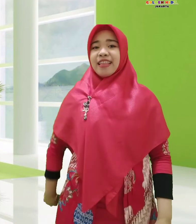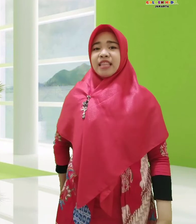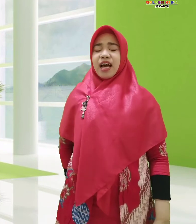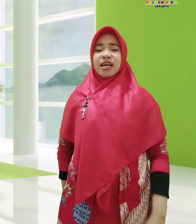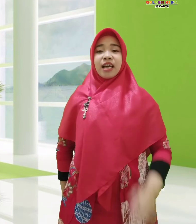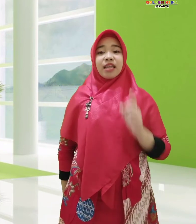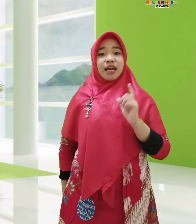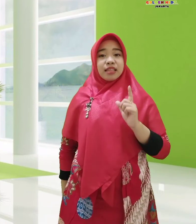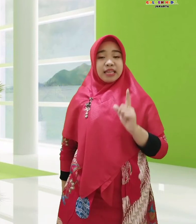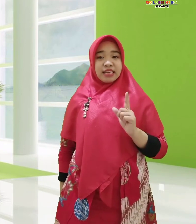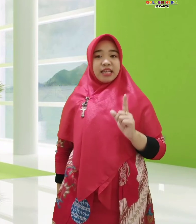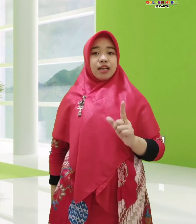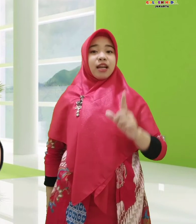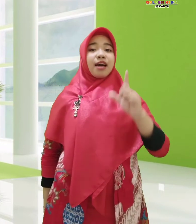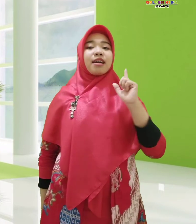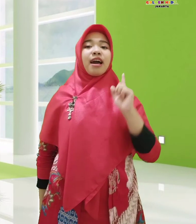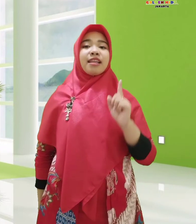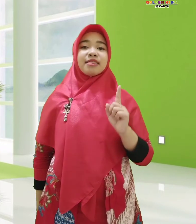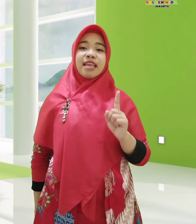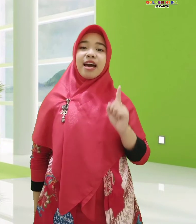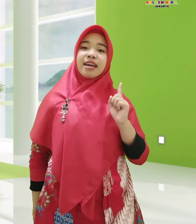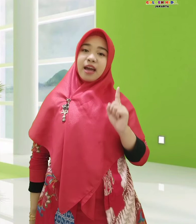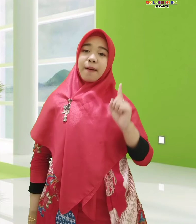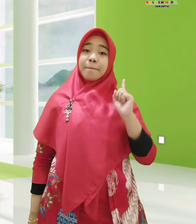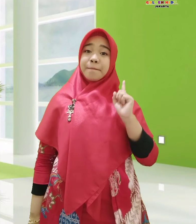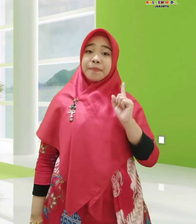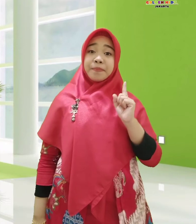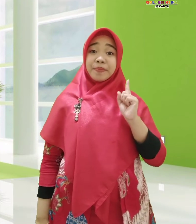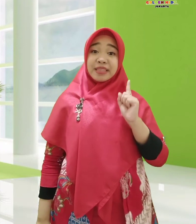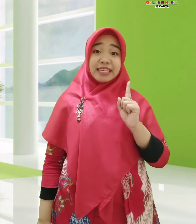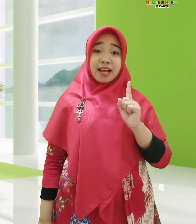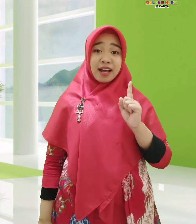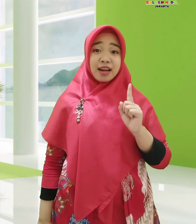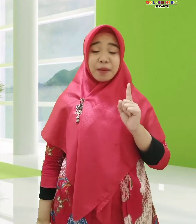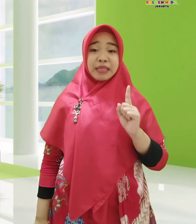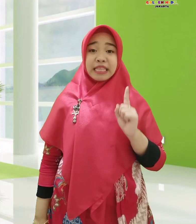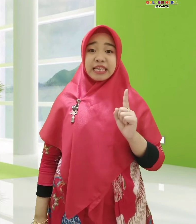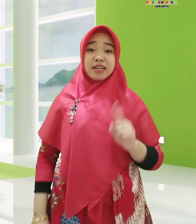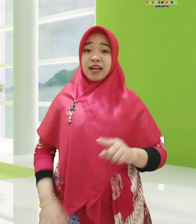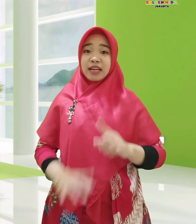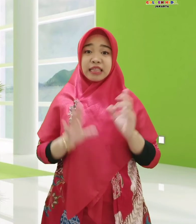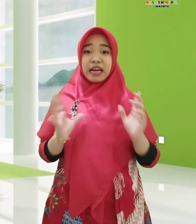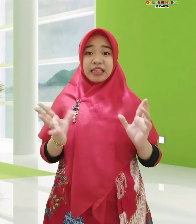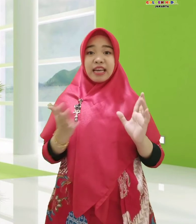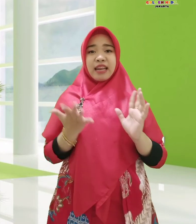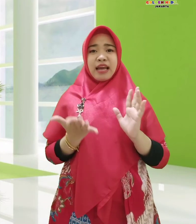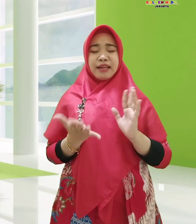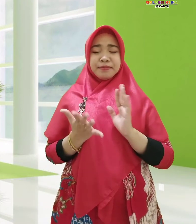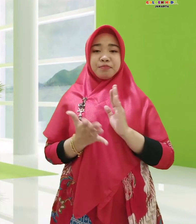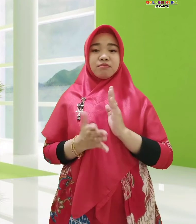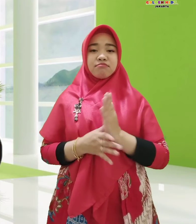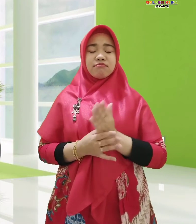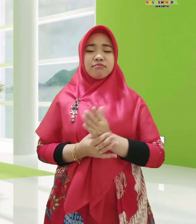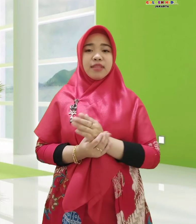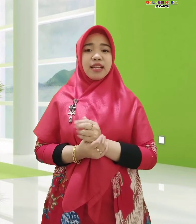Nah, kata-kata ini adalah kata yang tidak kalah pentingnya dengan kata-kata yang lain.